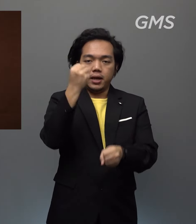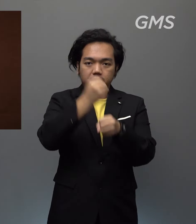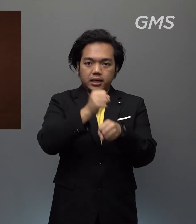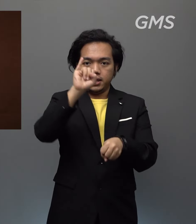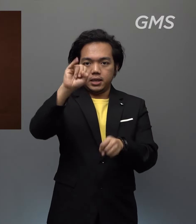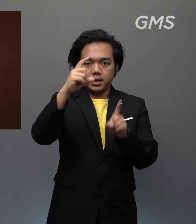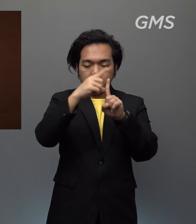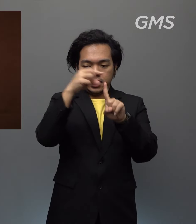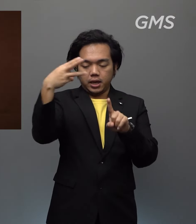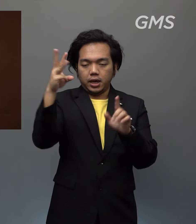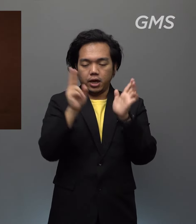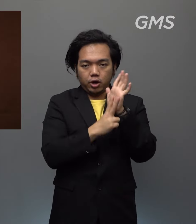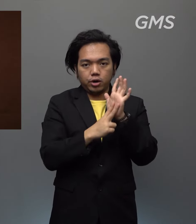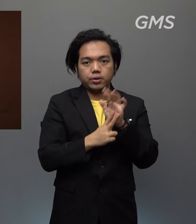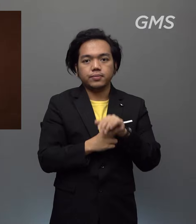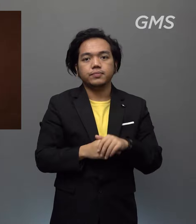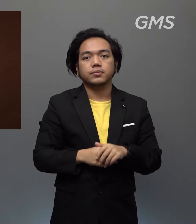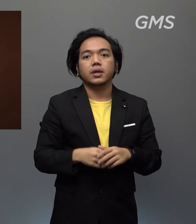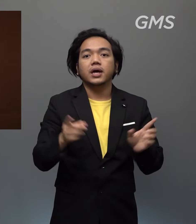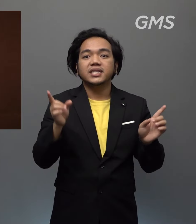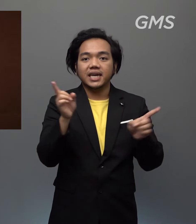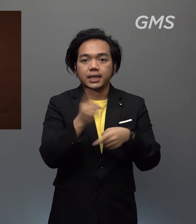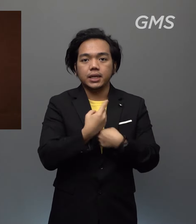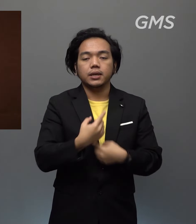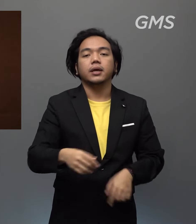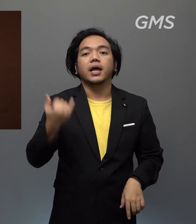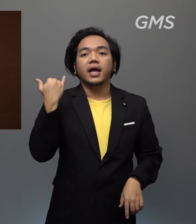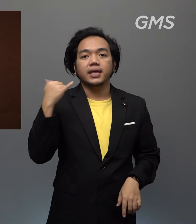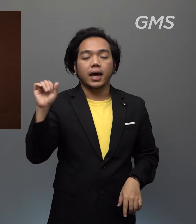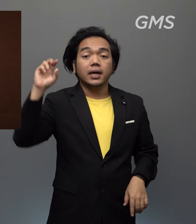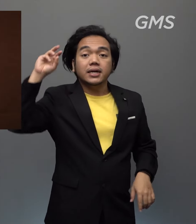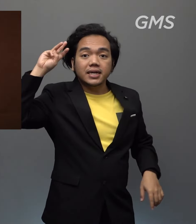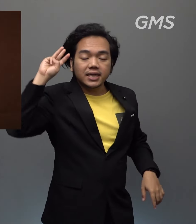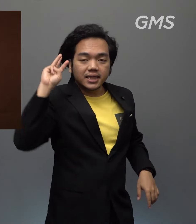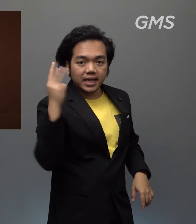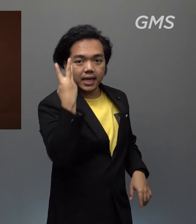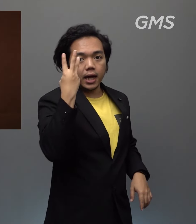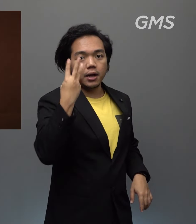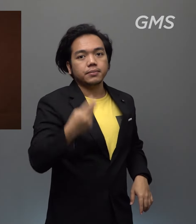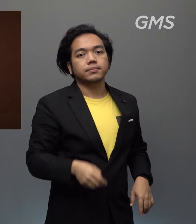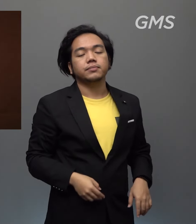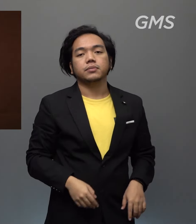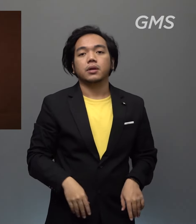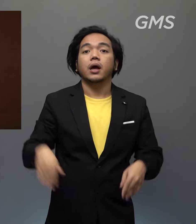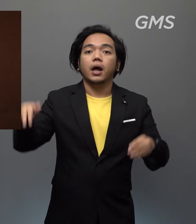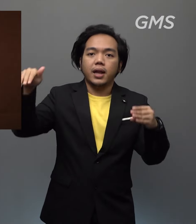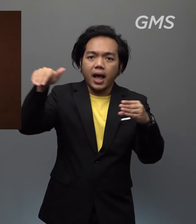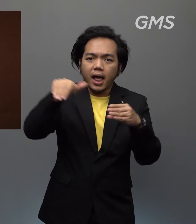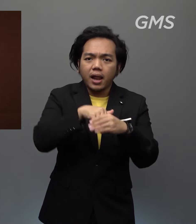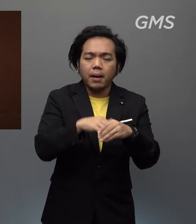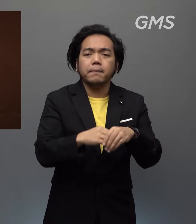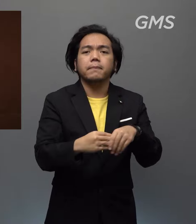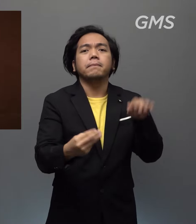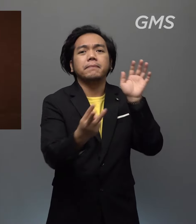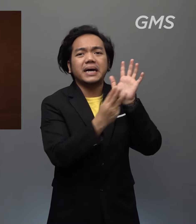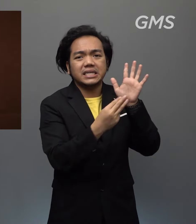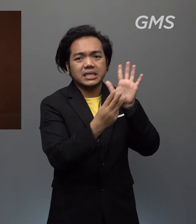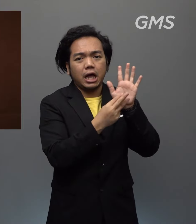itu. Saya menulis poin yang ketiga di sini, Anda catat. Bahwa di dalam keterpurukan atau di